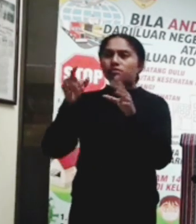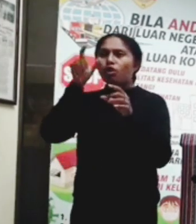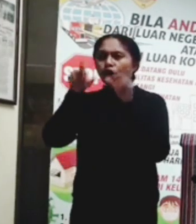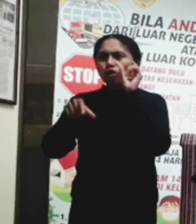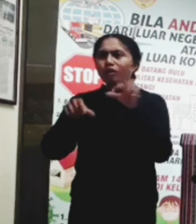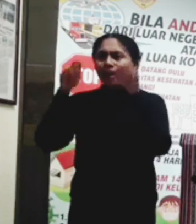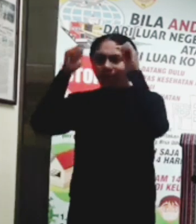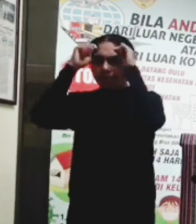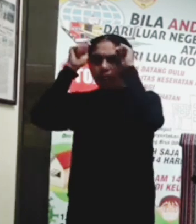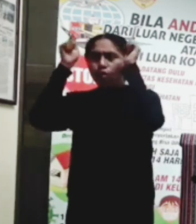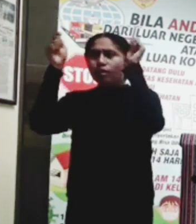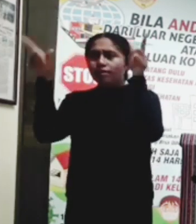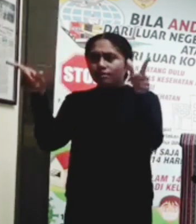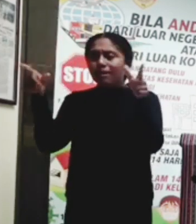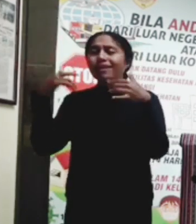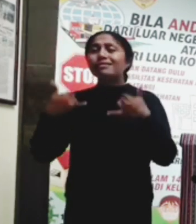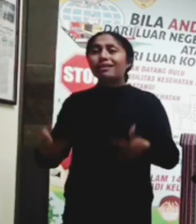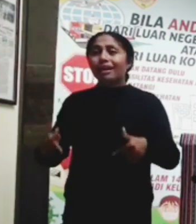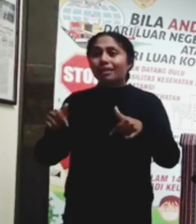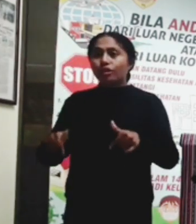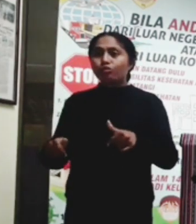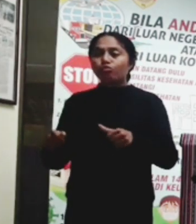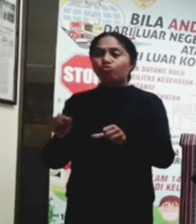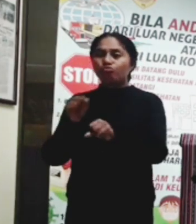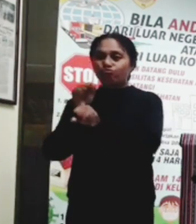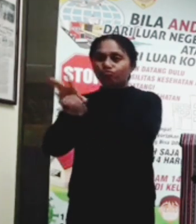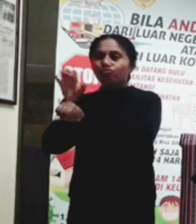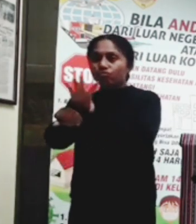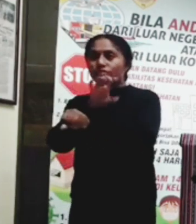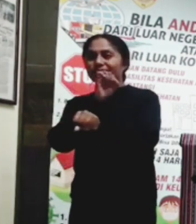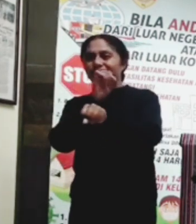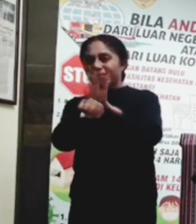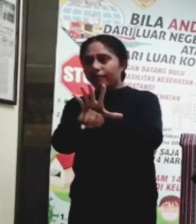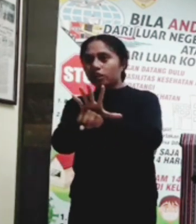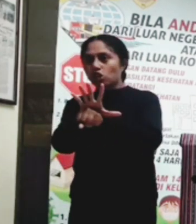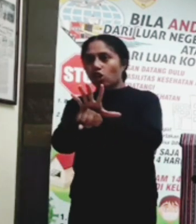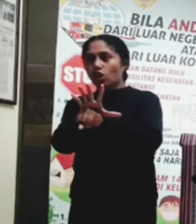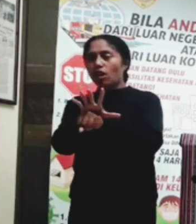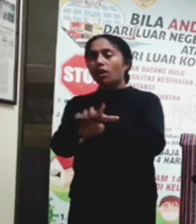saat ini sudah terpapar virus turunan